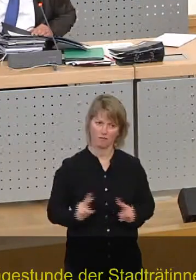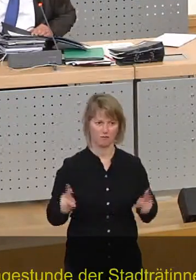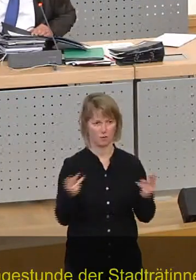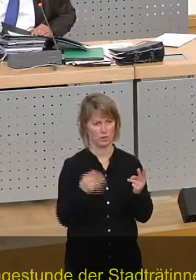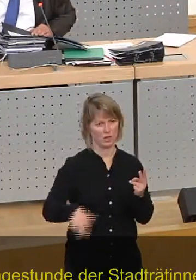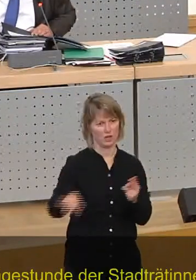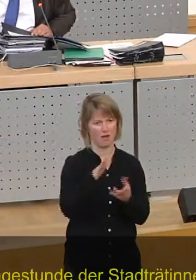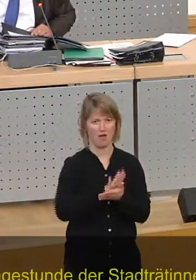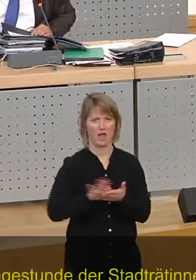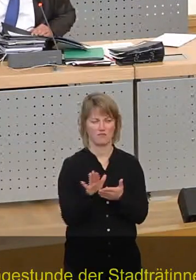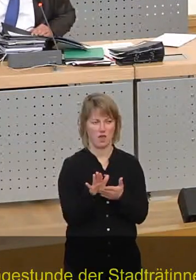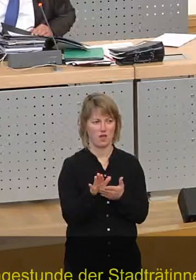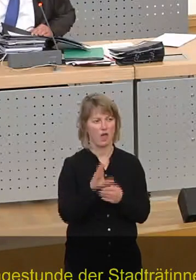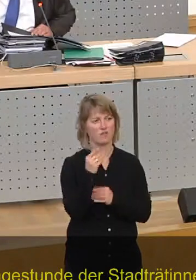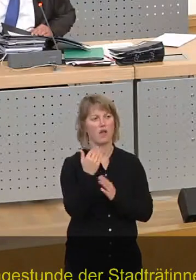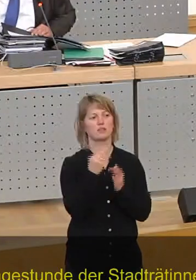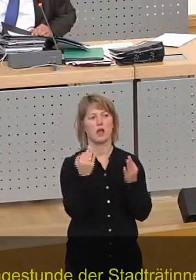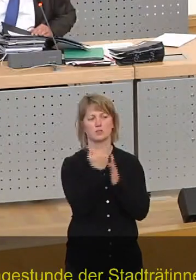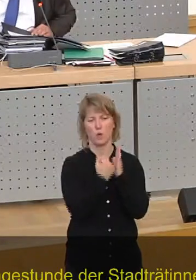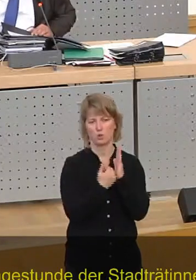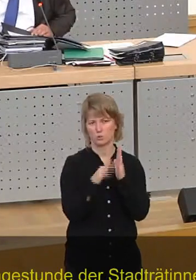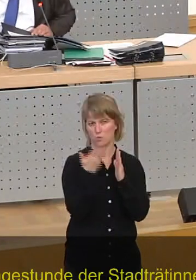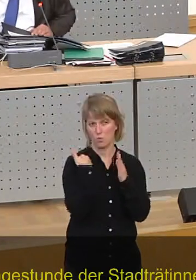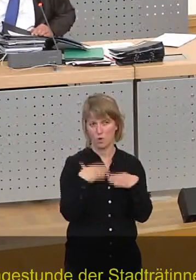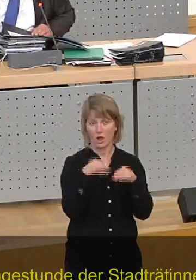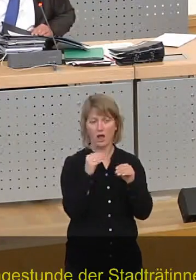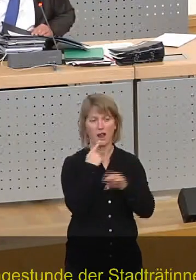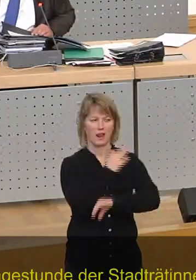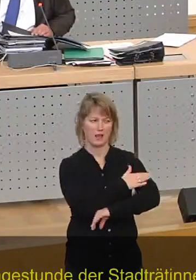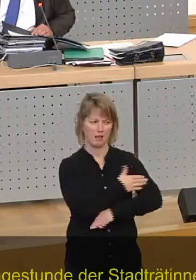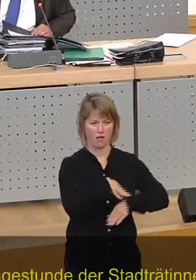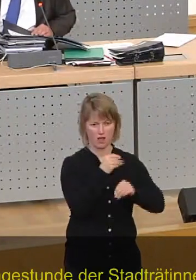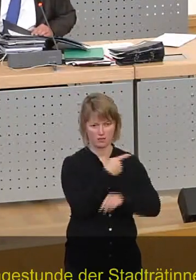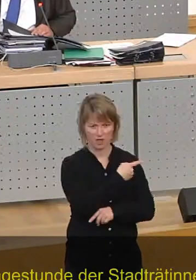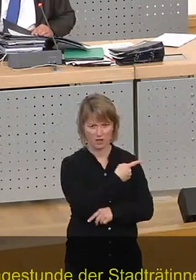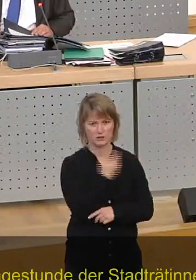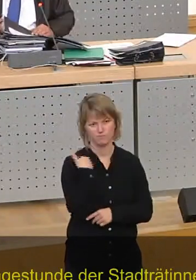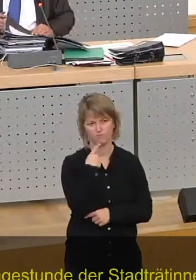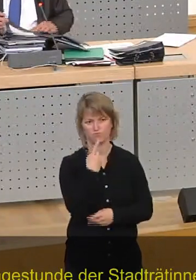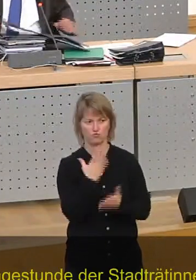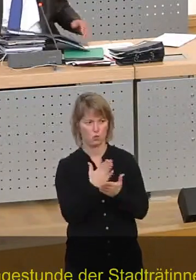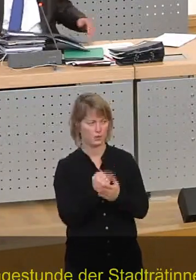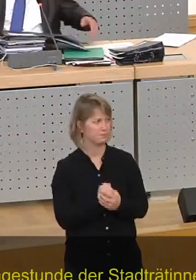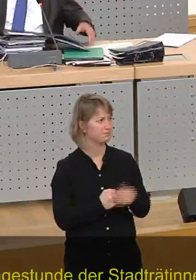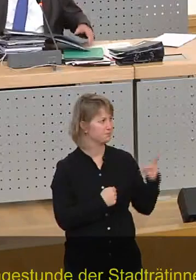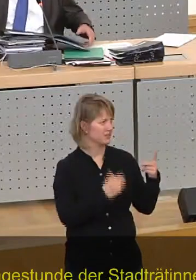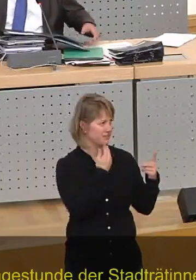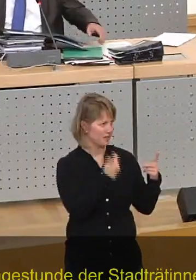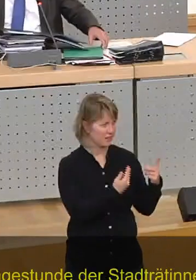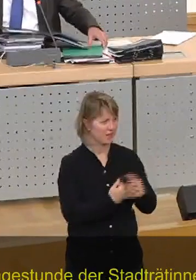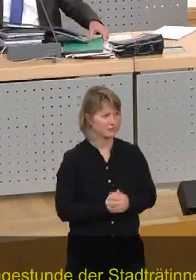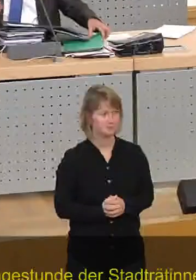Es beginnt, wie ich es eingangs bei der Tagesordnung gesagt habe, Fraktion Die Linke, und ich darf Herrn Giesling bitten. Ja, vielen Dank, Herr